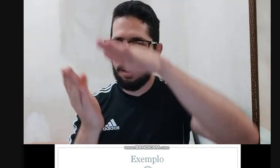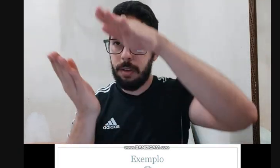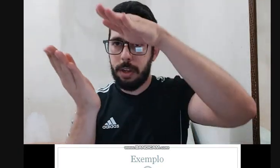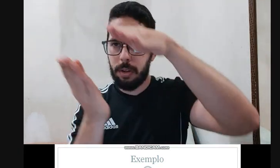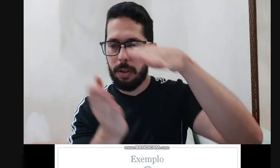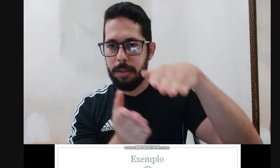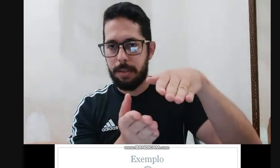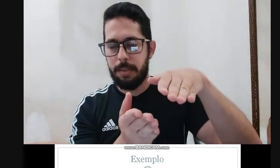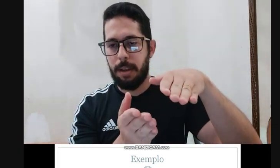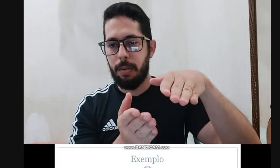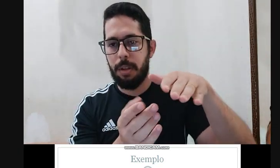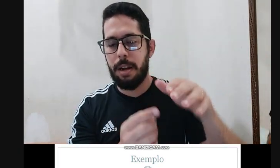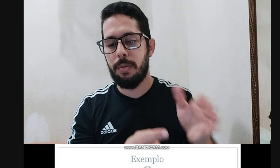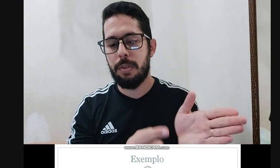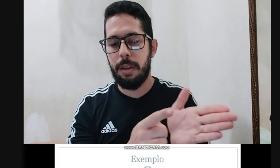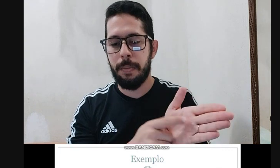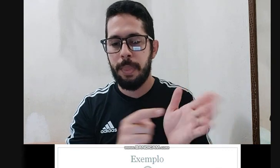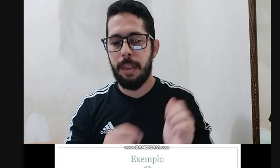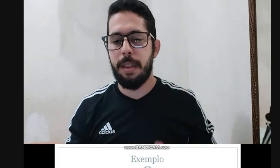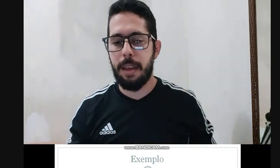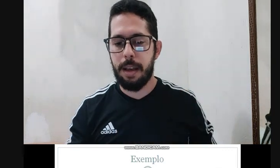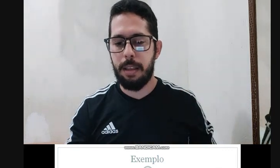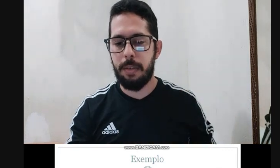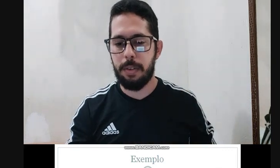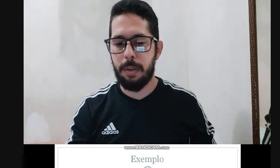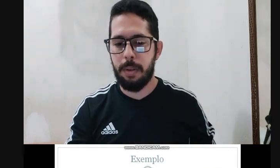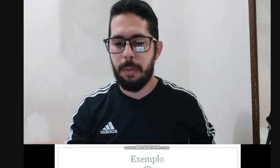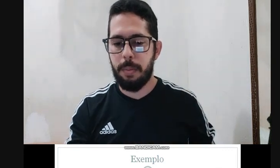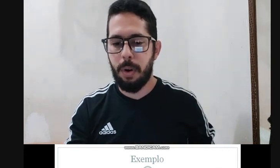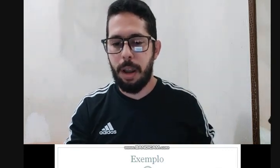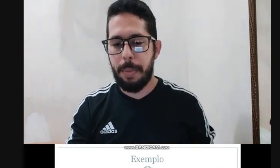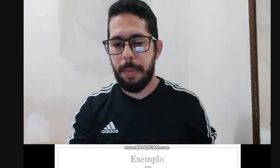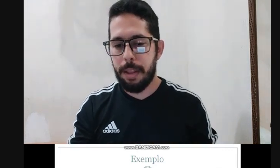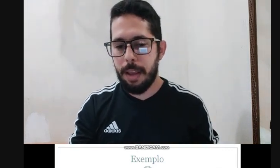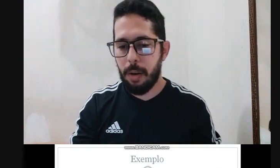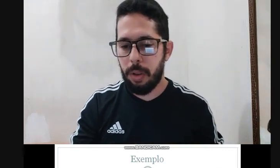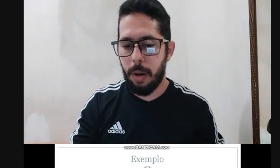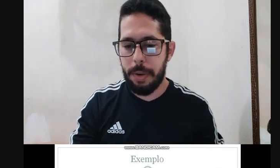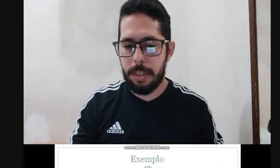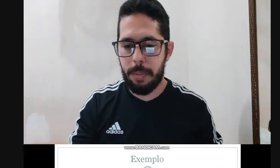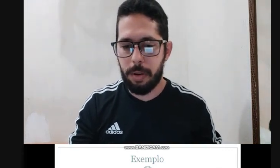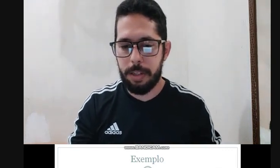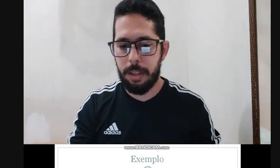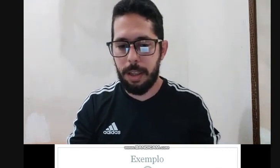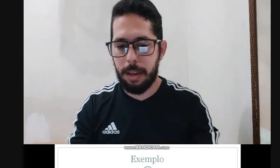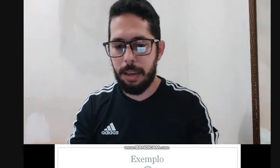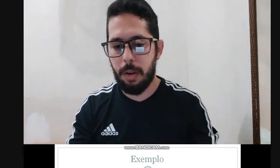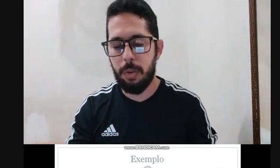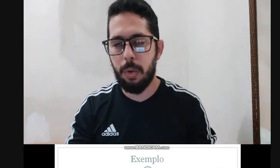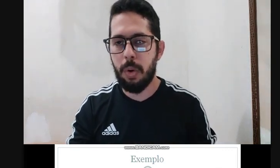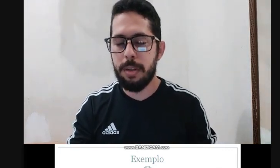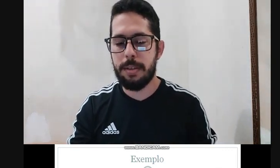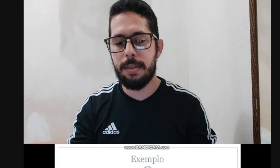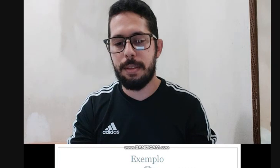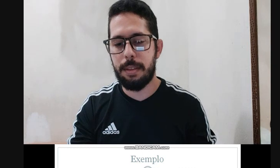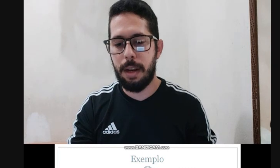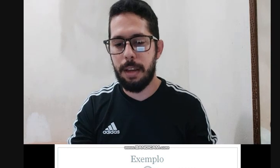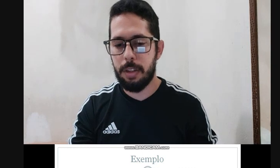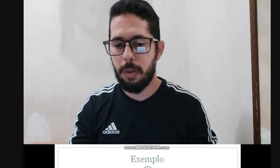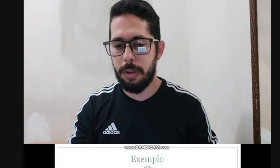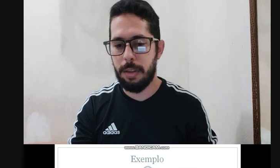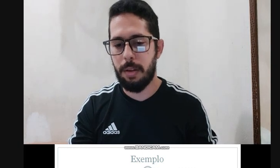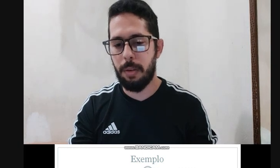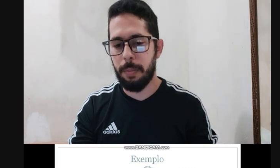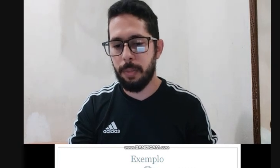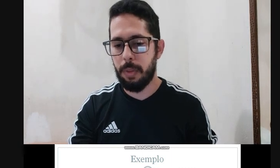ser positiva e as diagonais secundárias vão ser negativas. Olha, a primeira diagonal principal que a gente tem aqui é o 2,